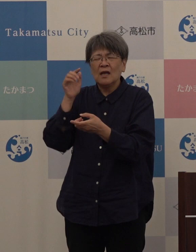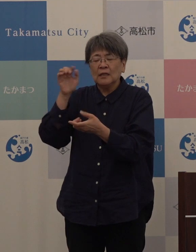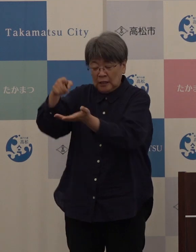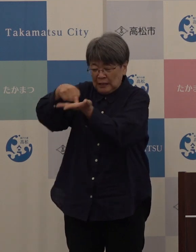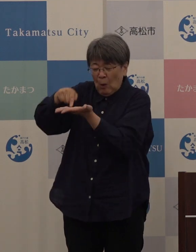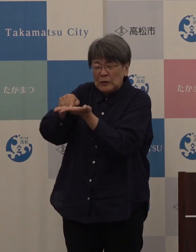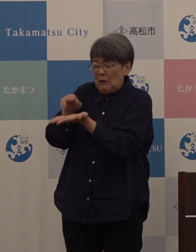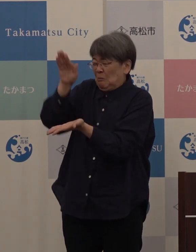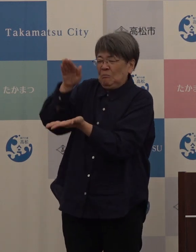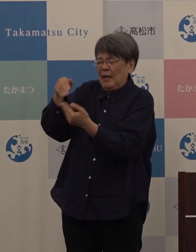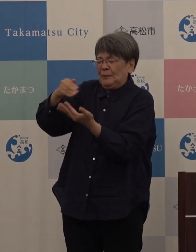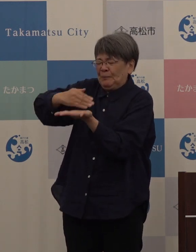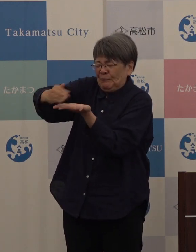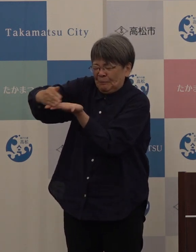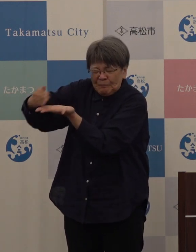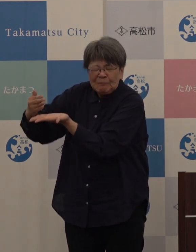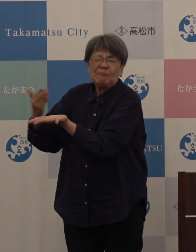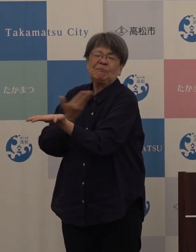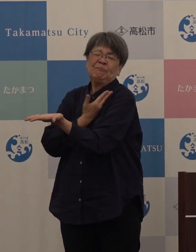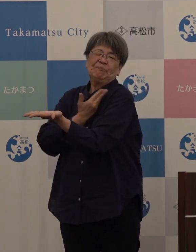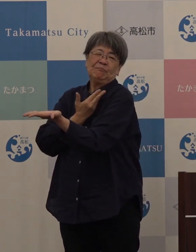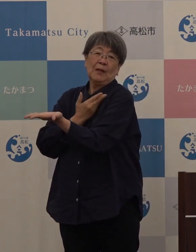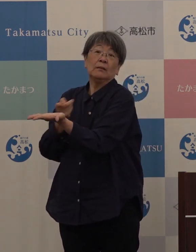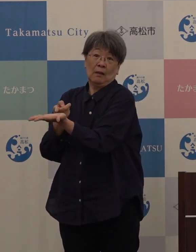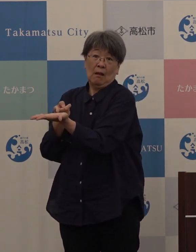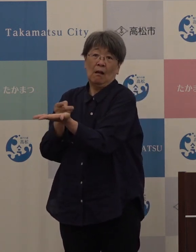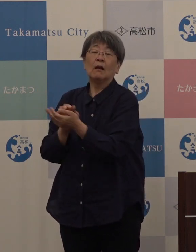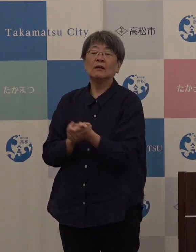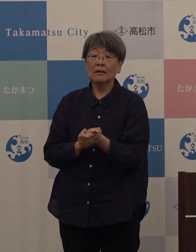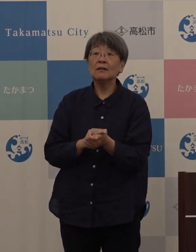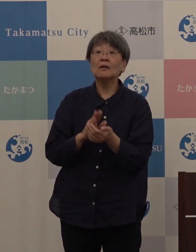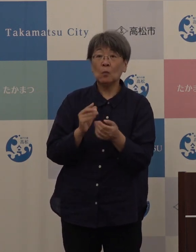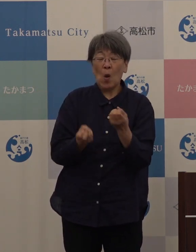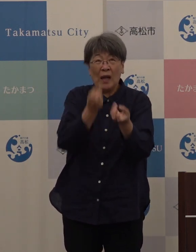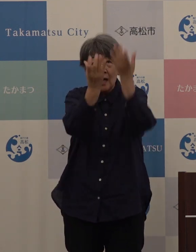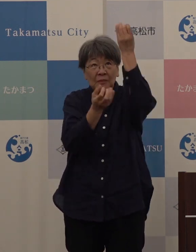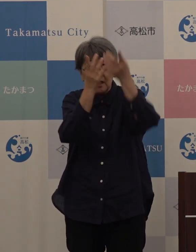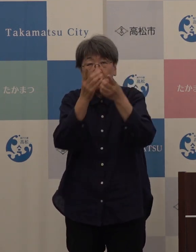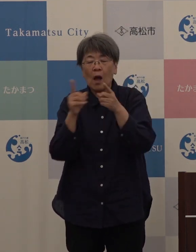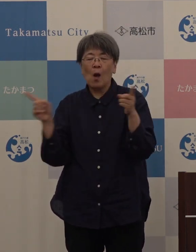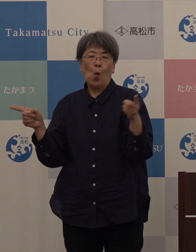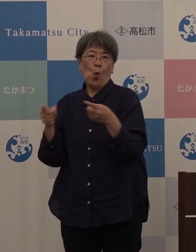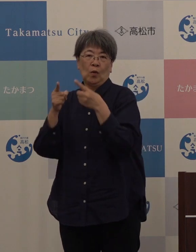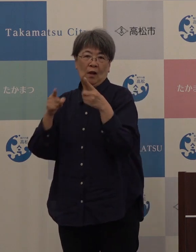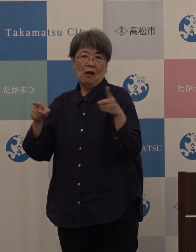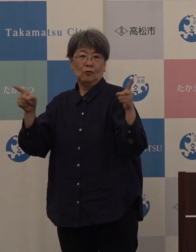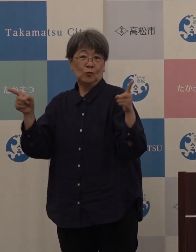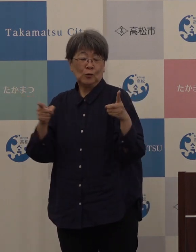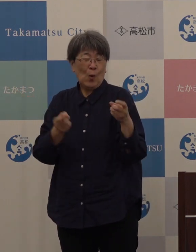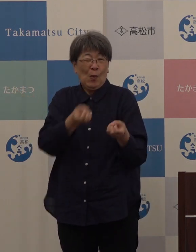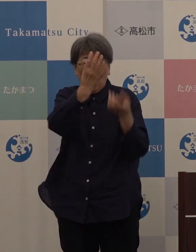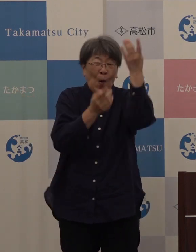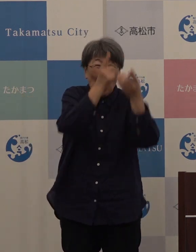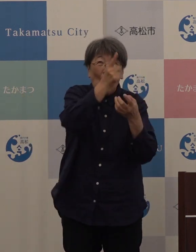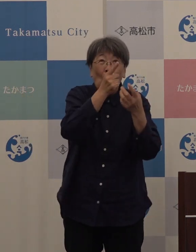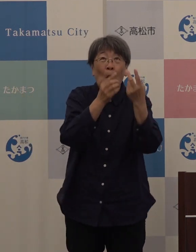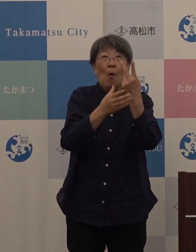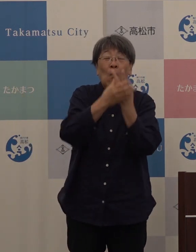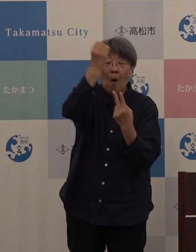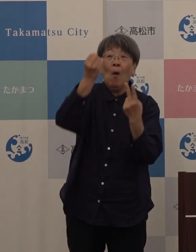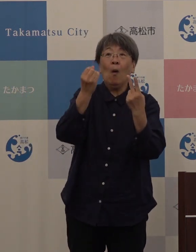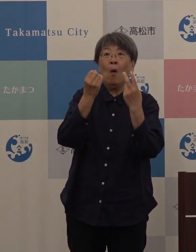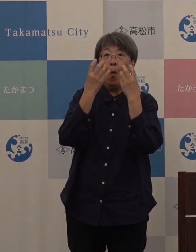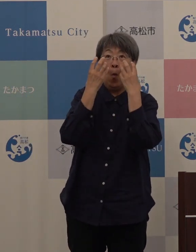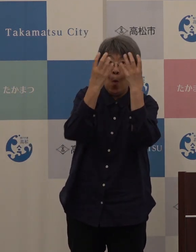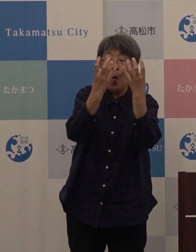ございました。ただ初めて音と光のコラボレーションという形で行ったところであり、例年